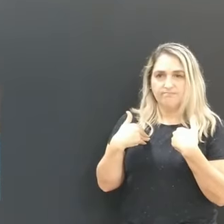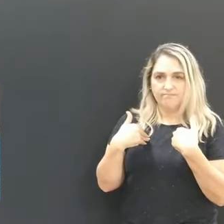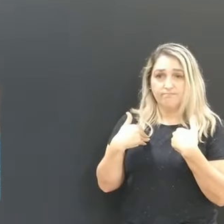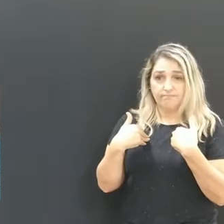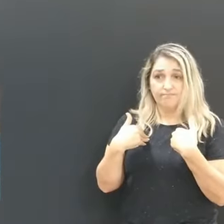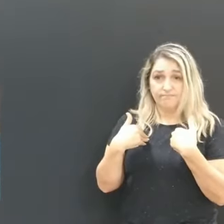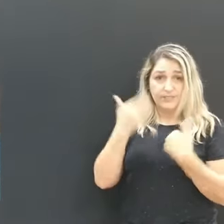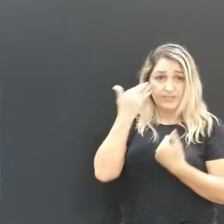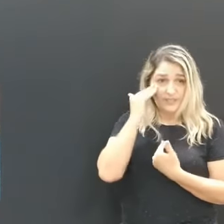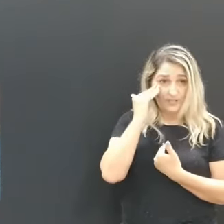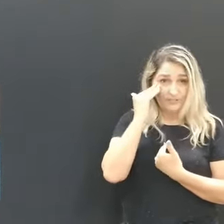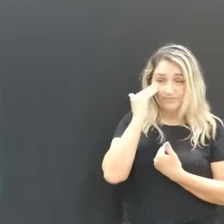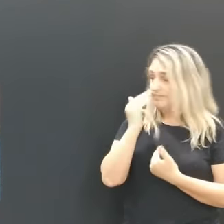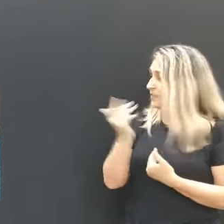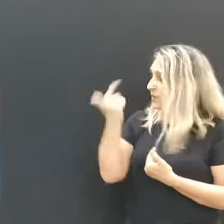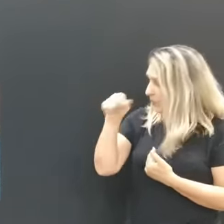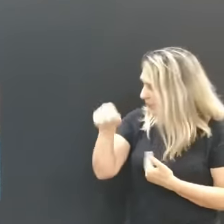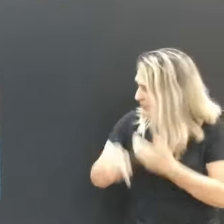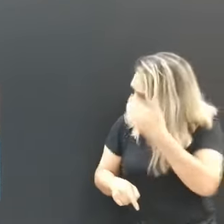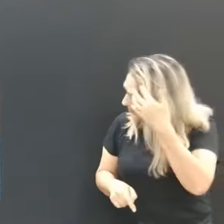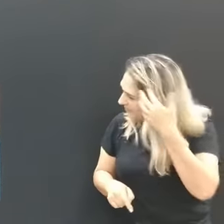para que possa obedecer ao Senhor, entendeu?